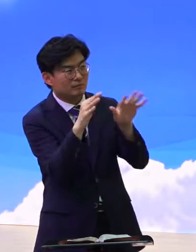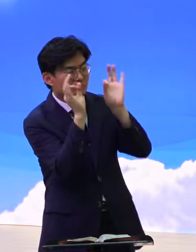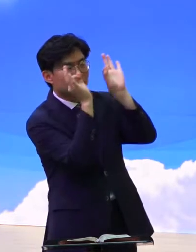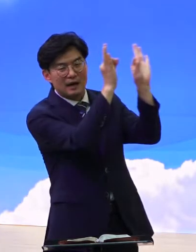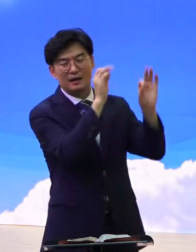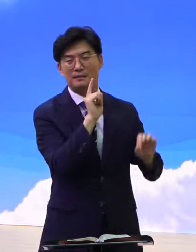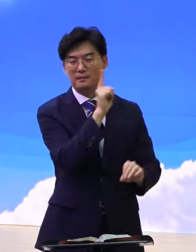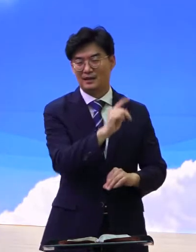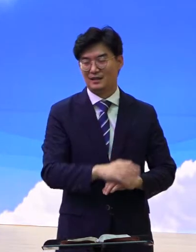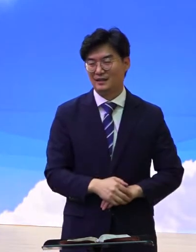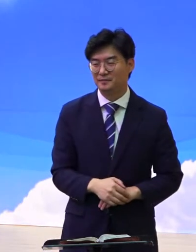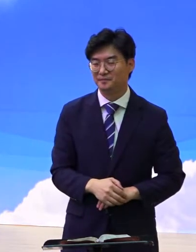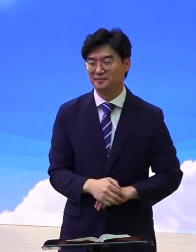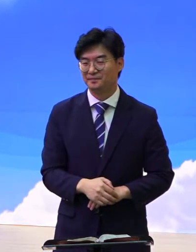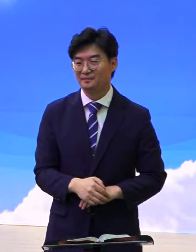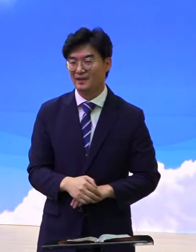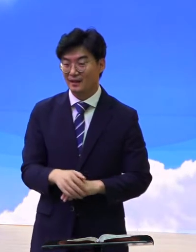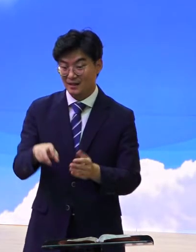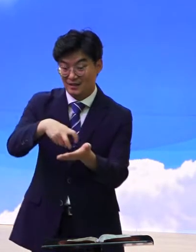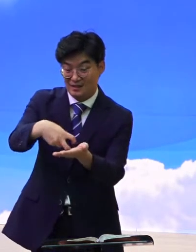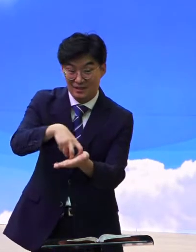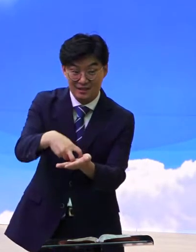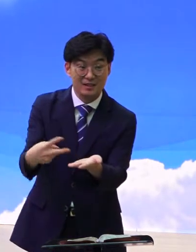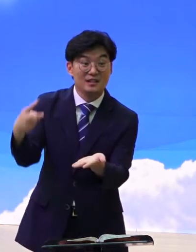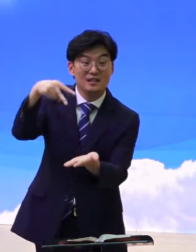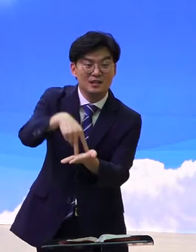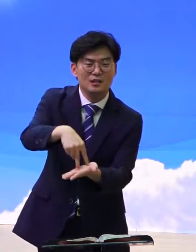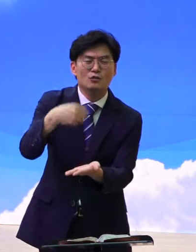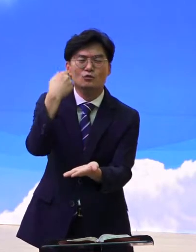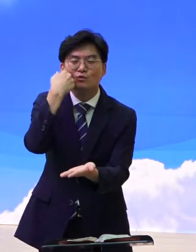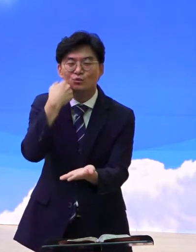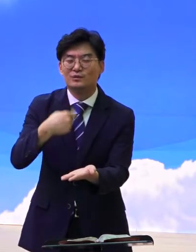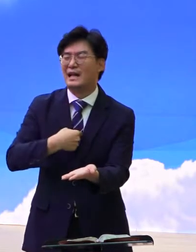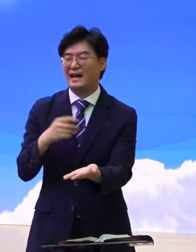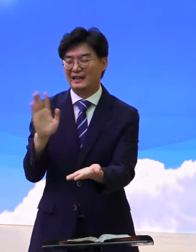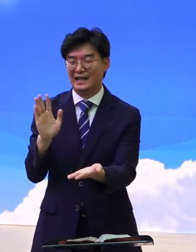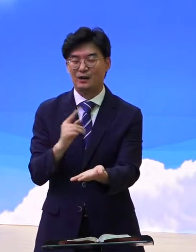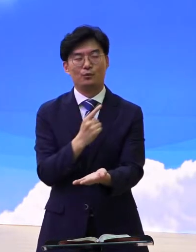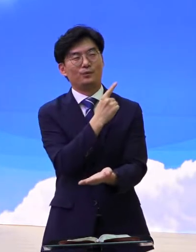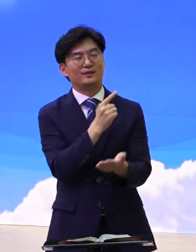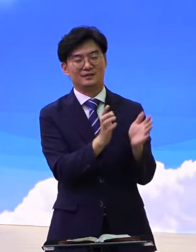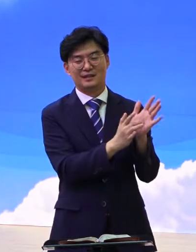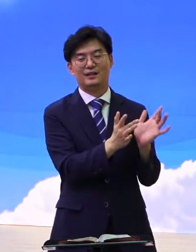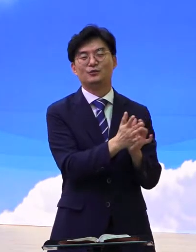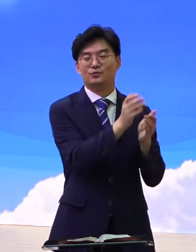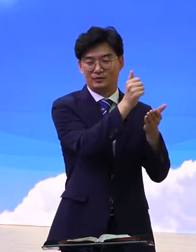이 사람을 걷게 하신 분은 예수님입니다. 예수님이 하셨습니다. 라고 증언했습니다.